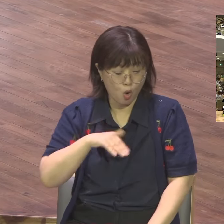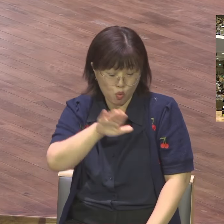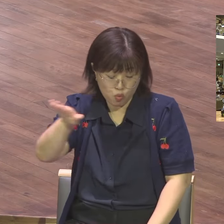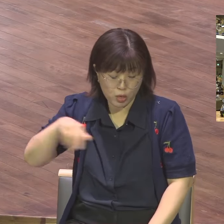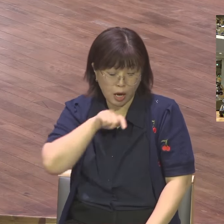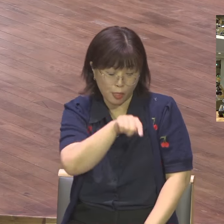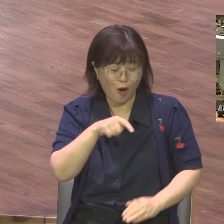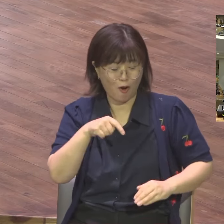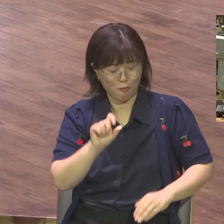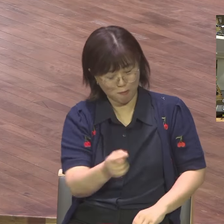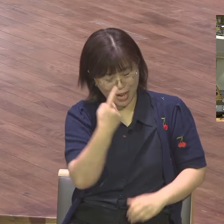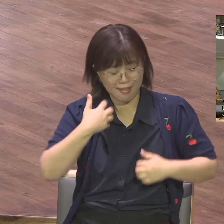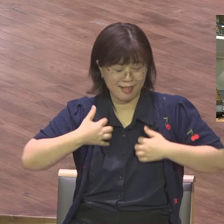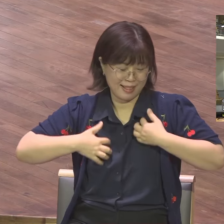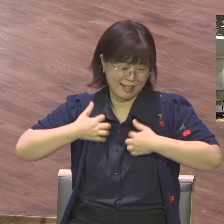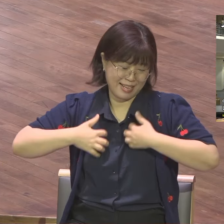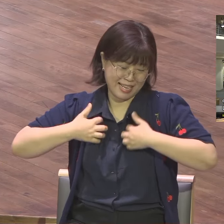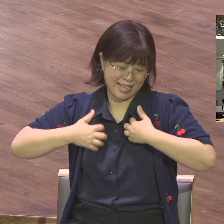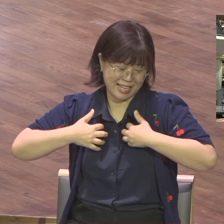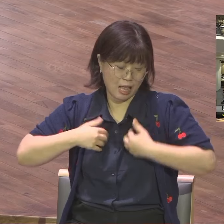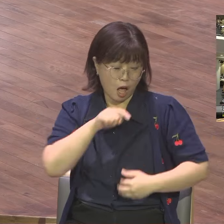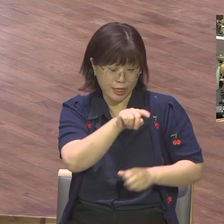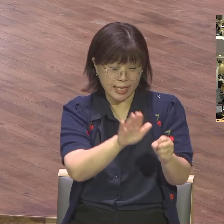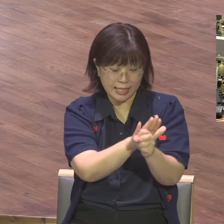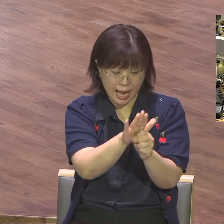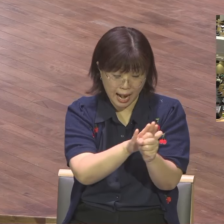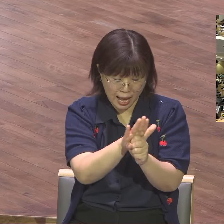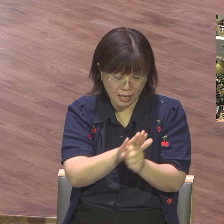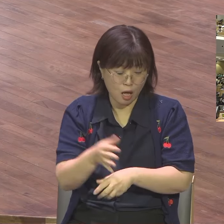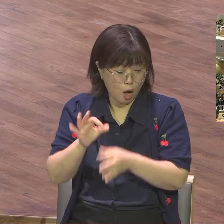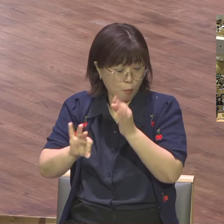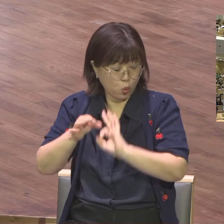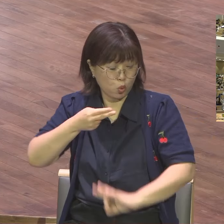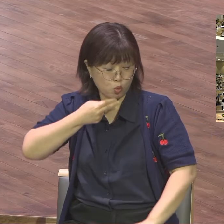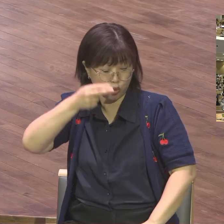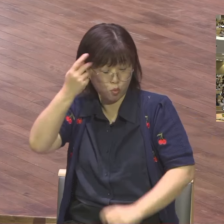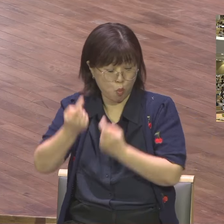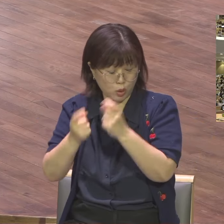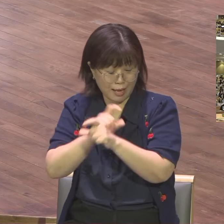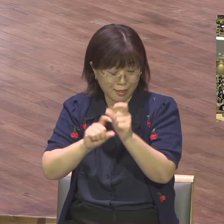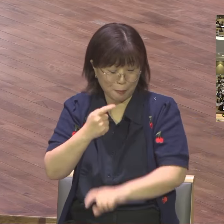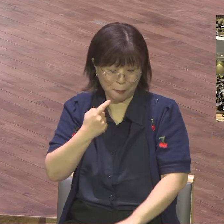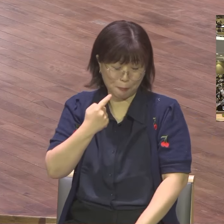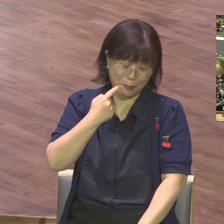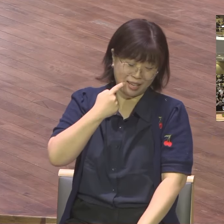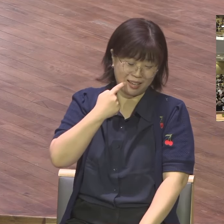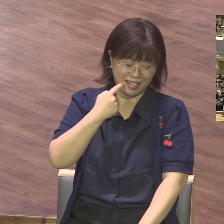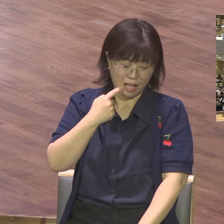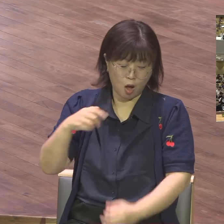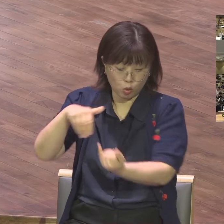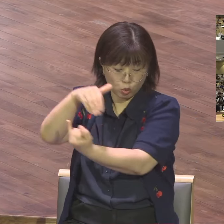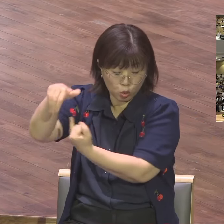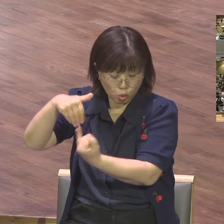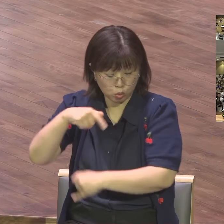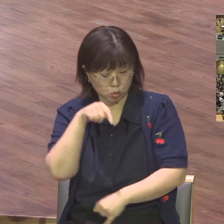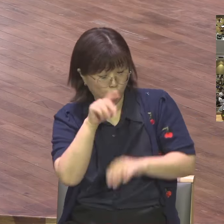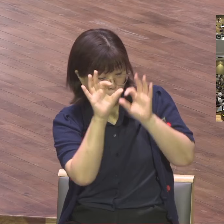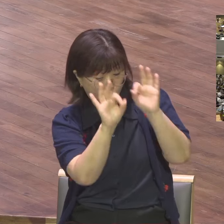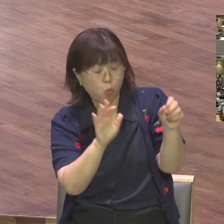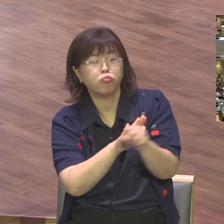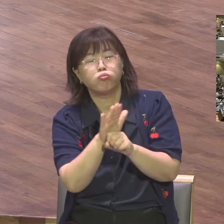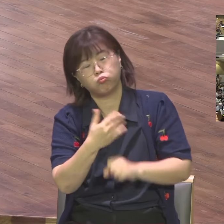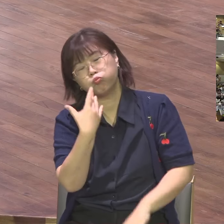말미암아 기뻐하며 즐거워하니 너 사랑이 포도주보다 더 진함이라. 처녀들이 너를